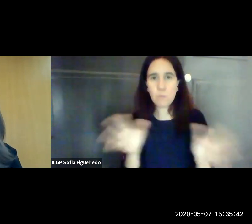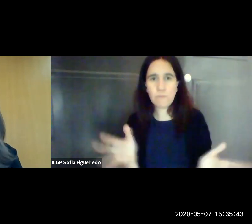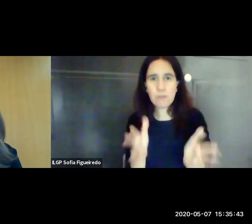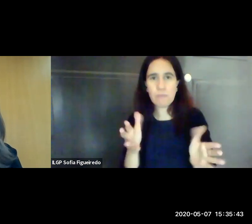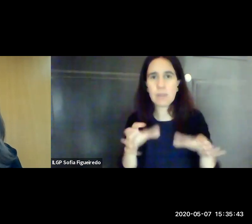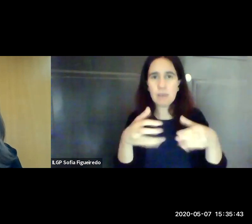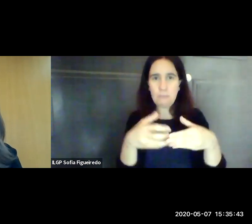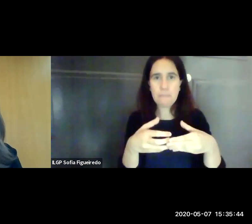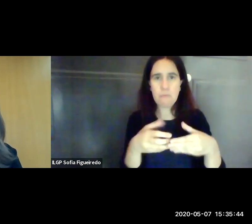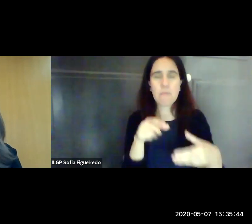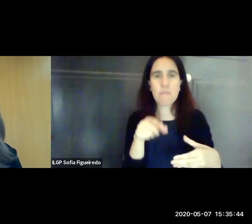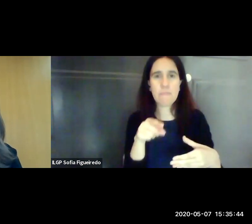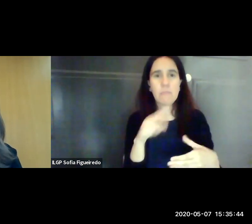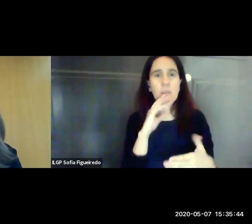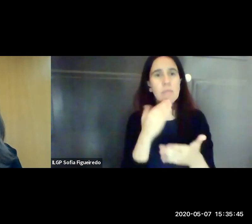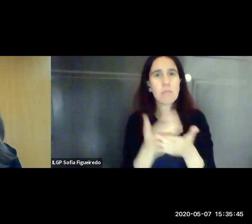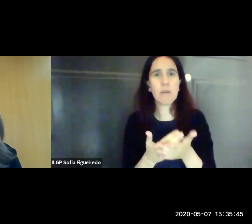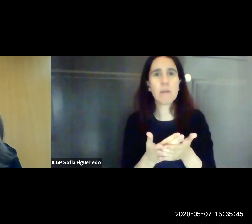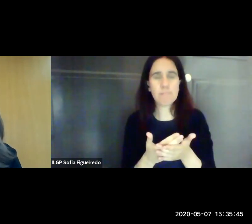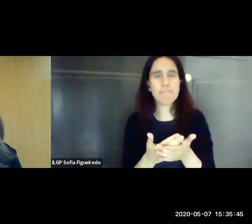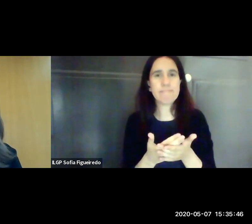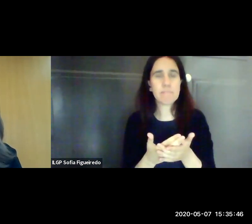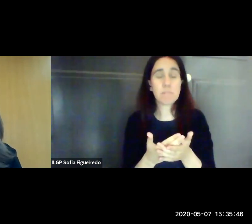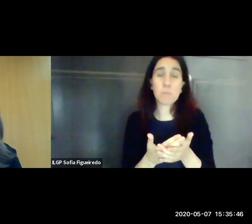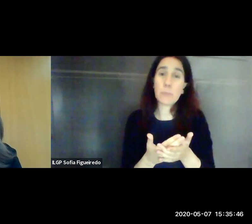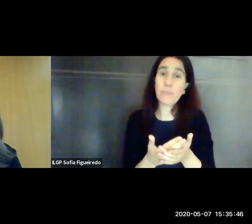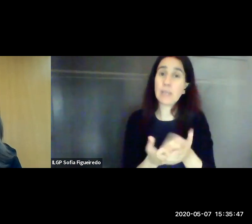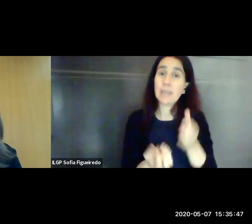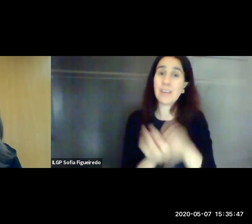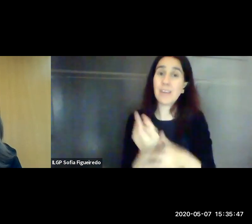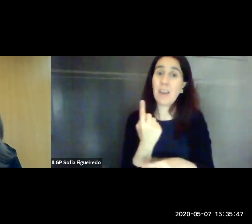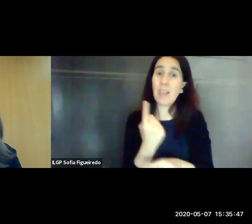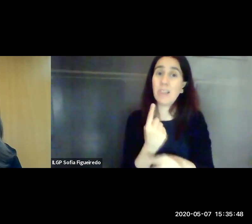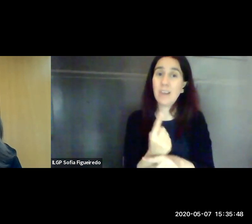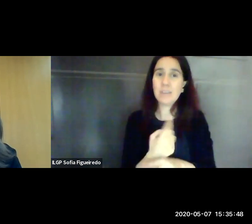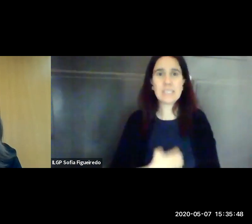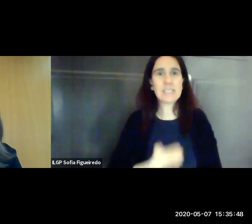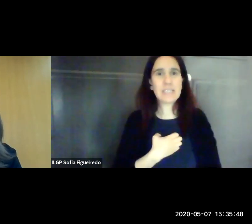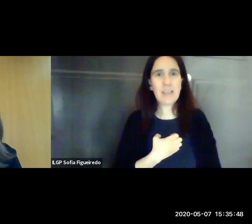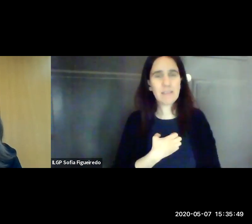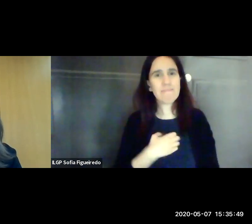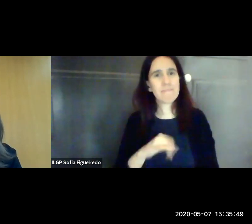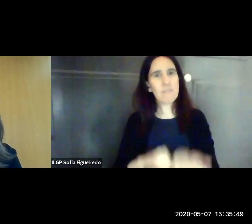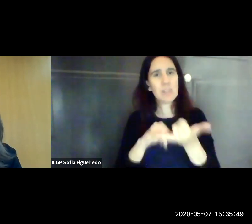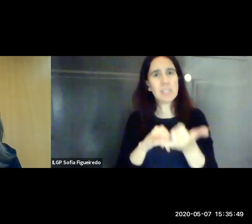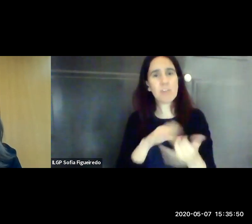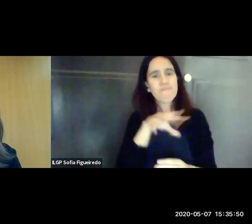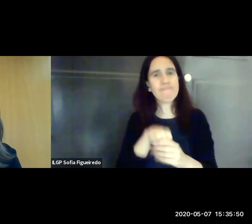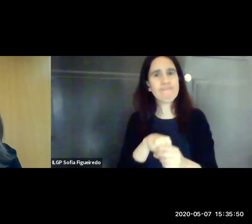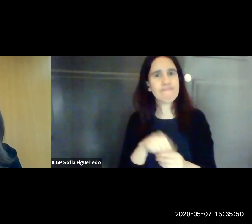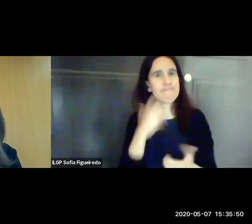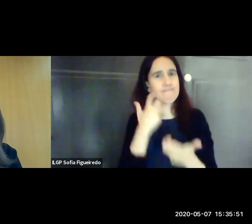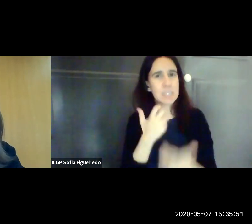equipa e permite criar o tal sentido de afiliação que é muito relevante.